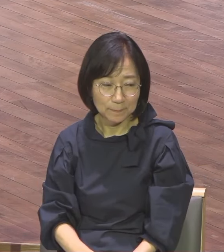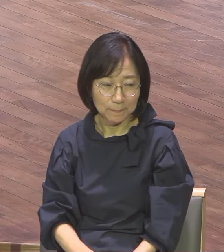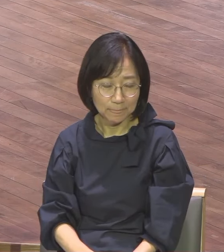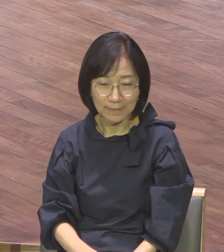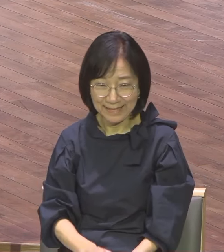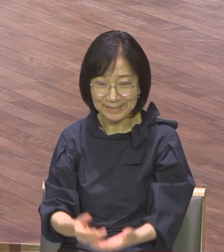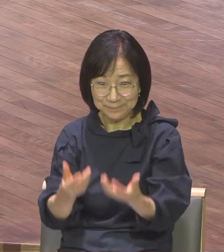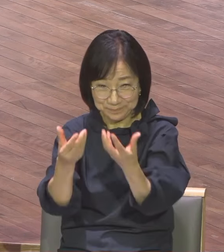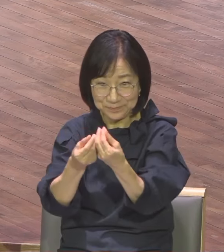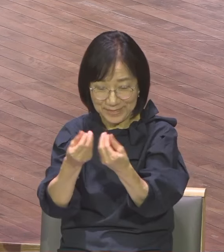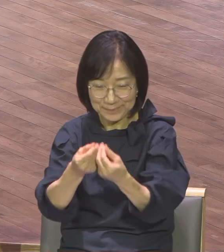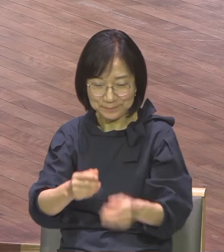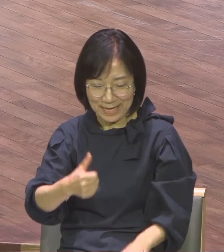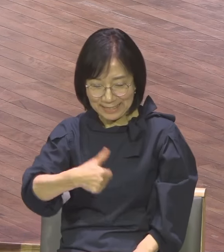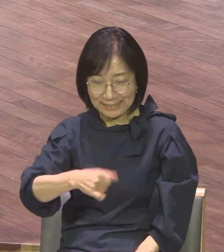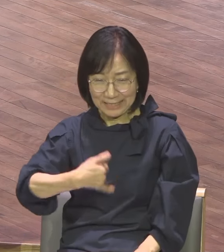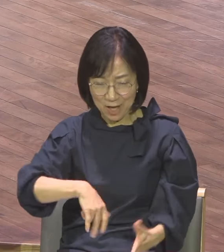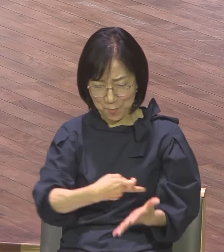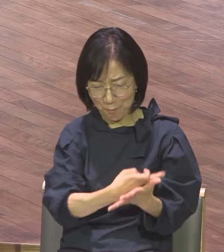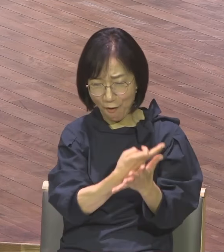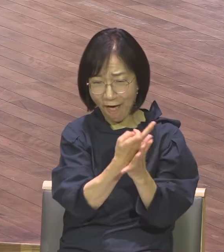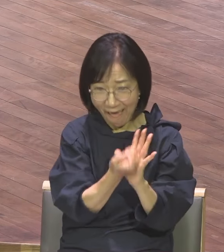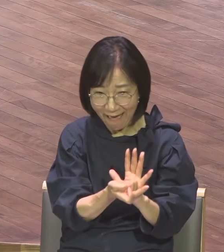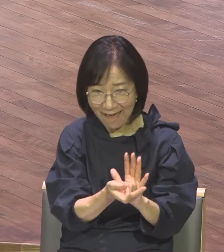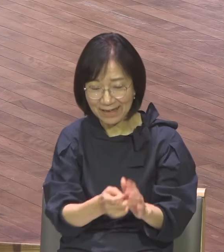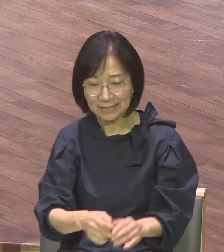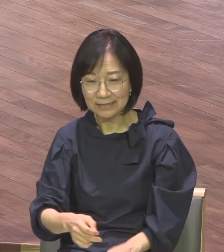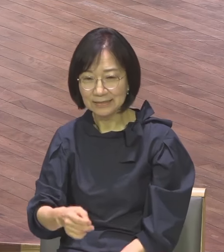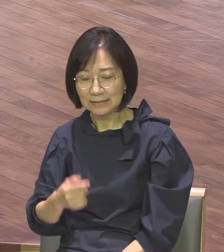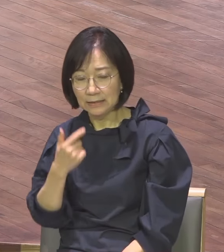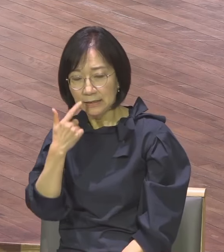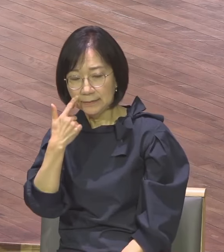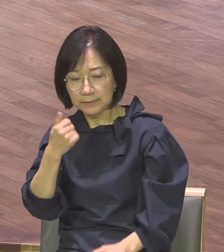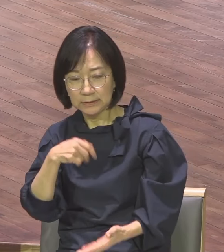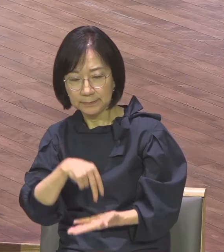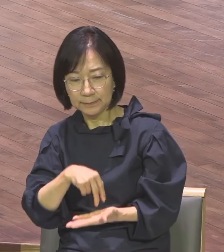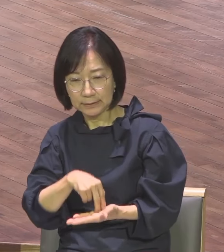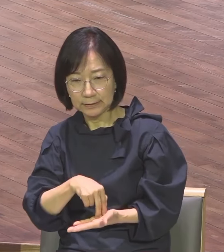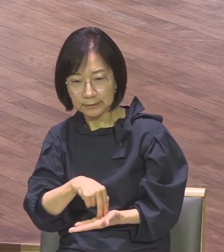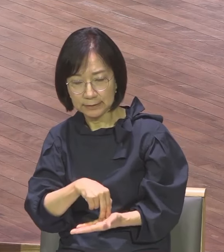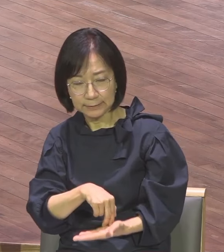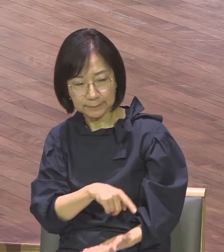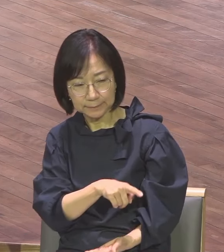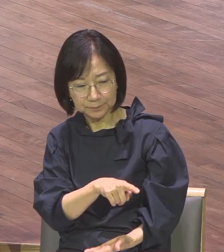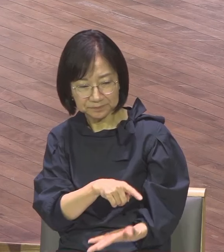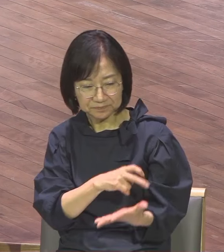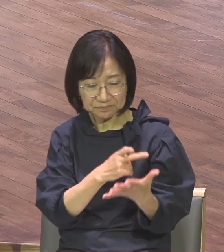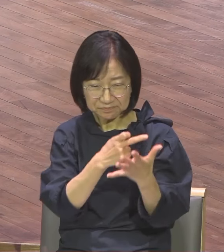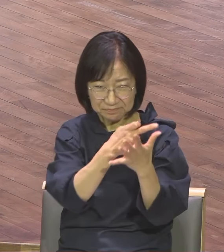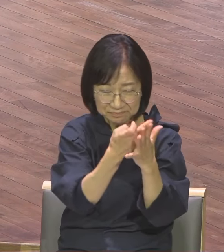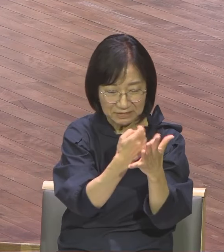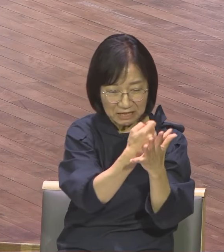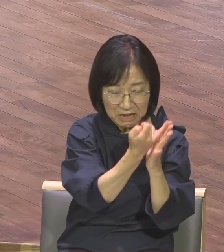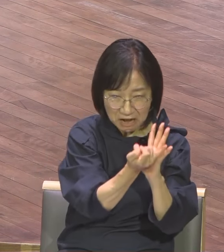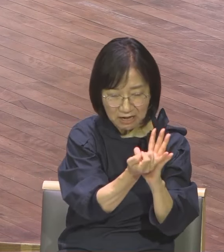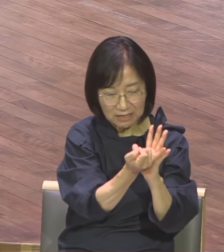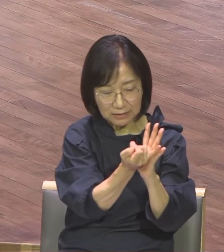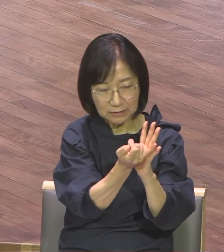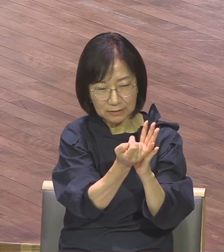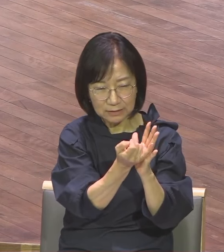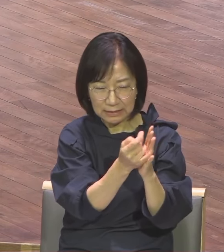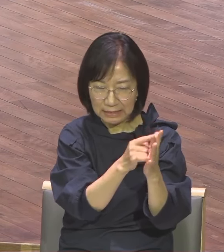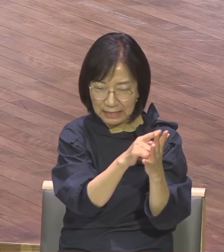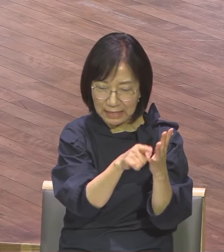아버지가요, 자식이 많은 부모는요, 자식들이 잘난 듯이 못난 듯이요. 근데 형제들이 서로 우애하고 서로 도와주고 서로